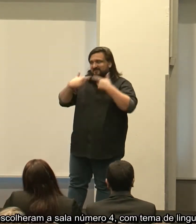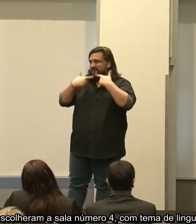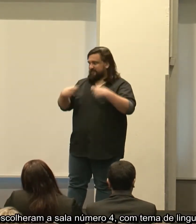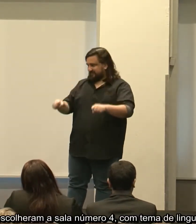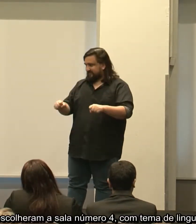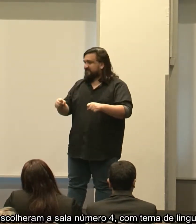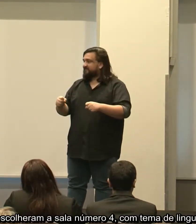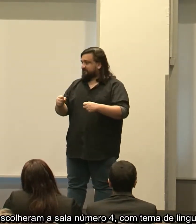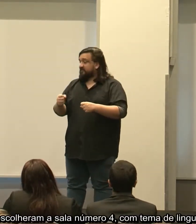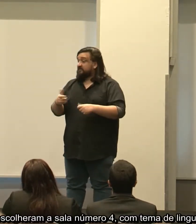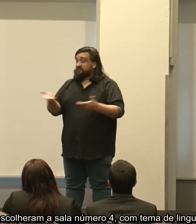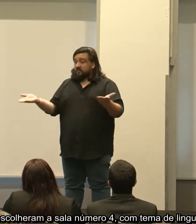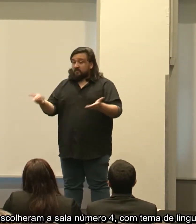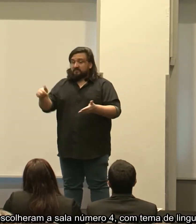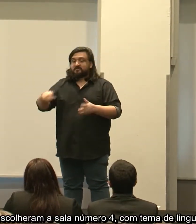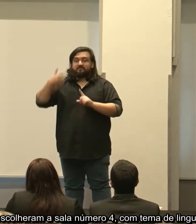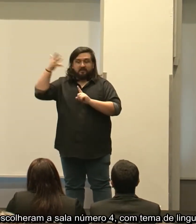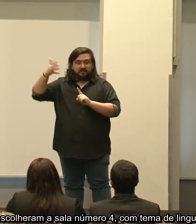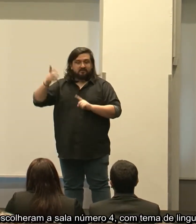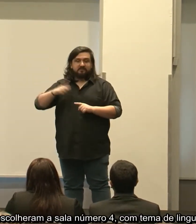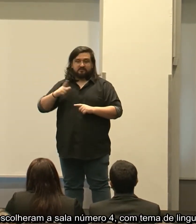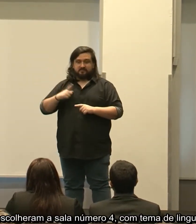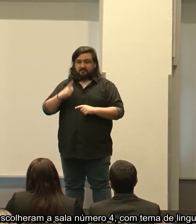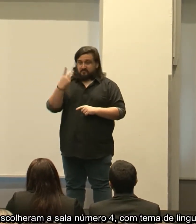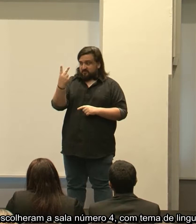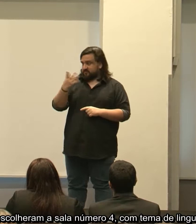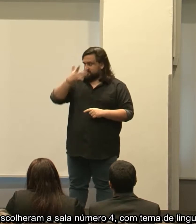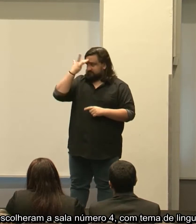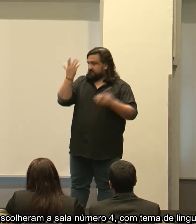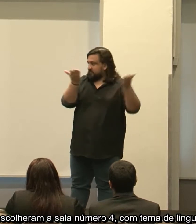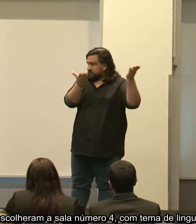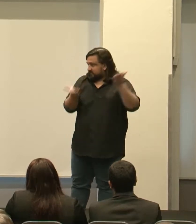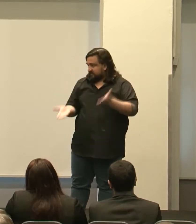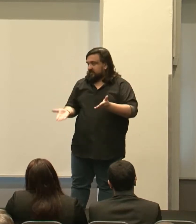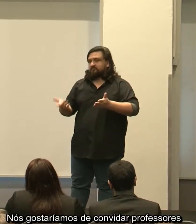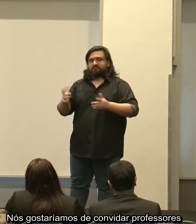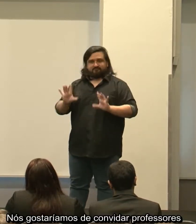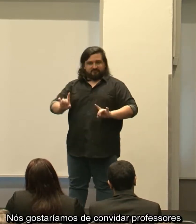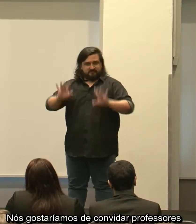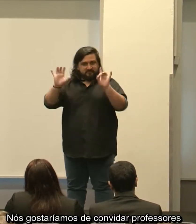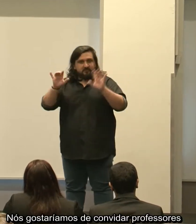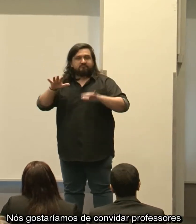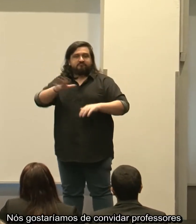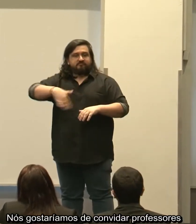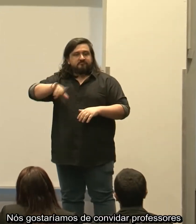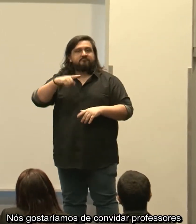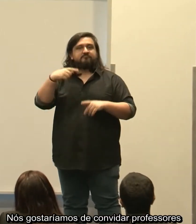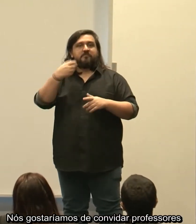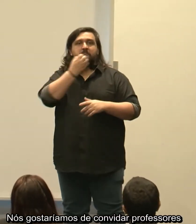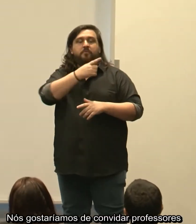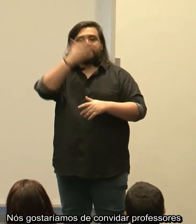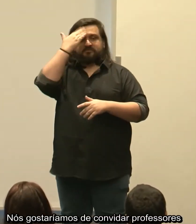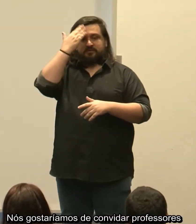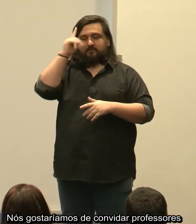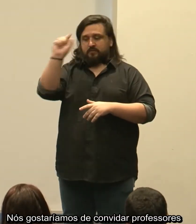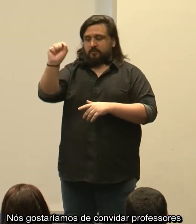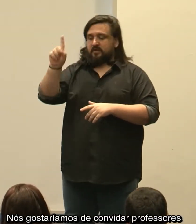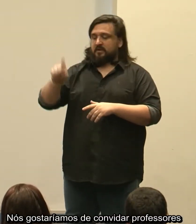Vocês escolheram essa sala número 4, que é um tema de linguística. Nós gostaríamos de convidar